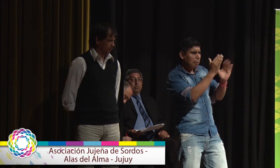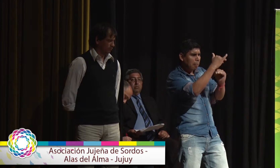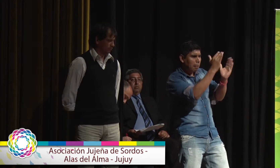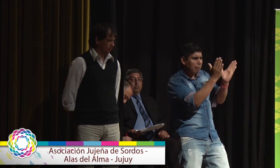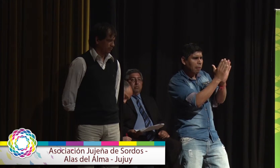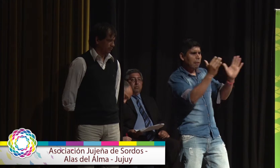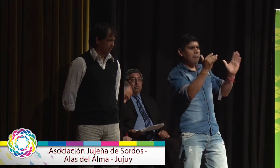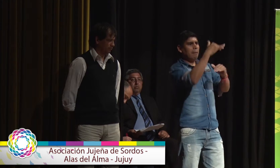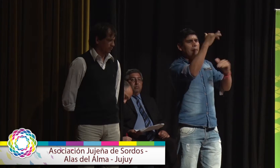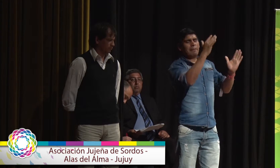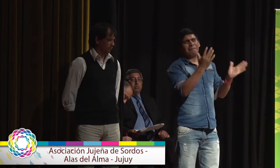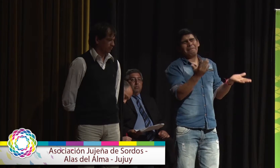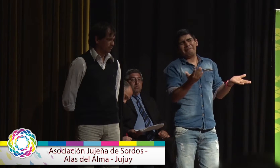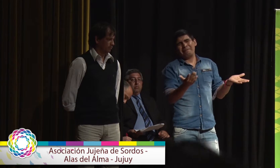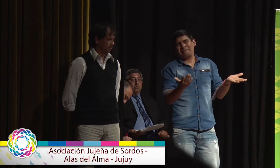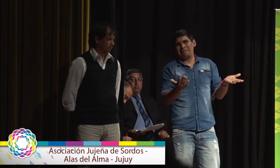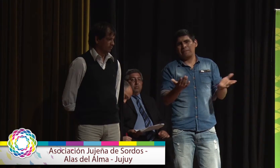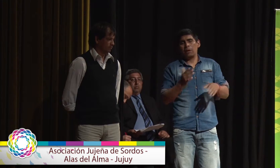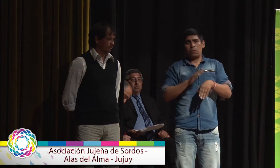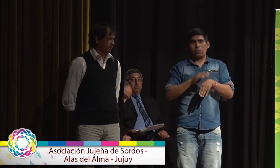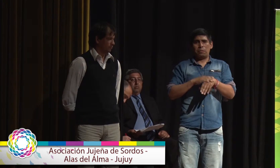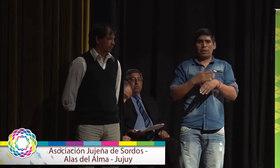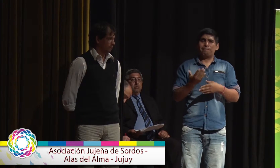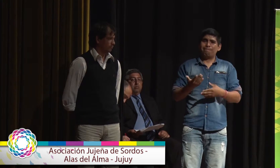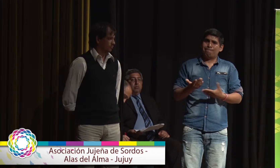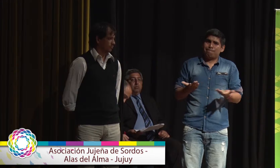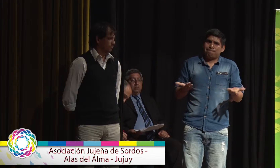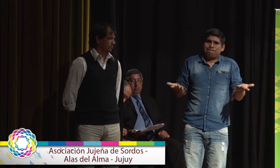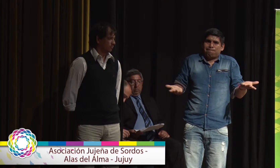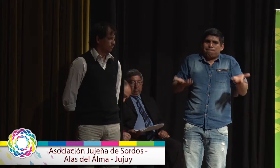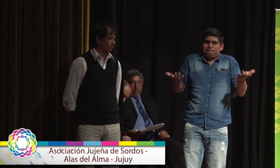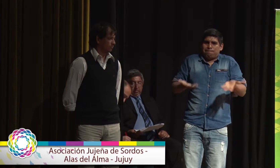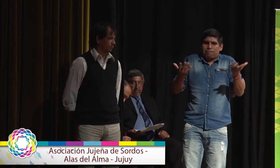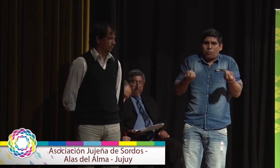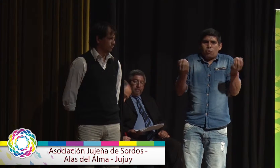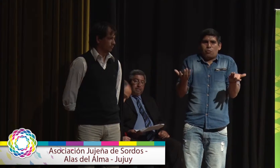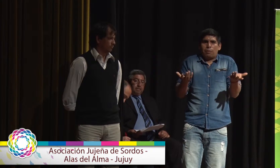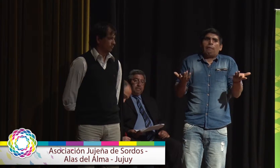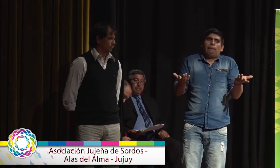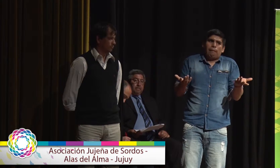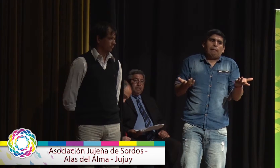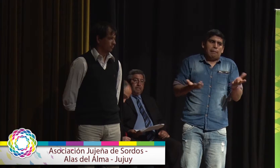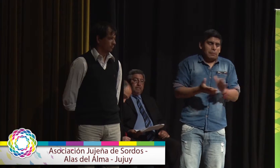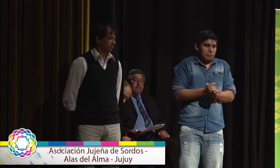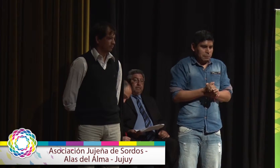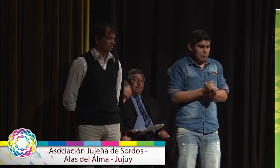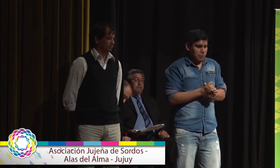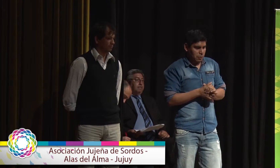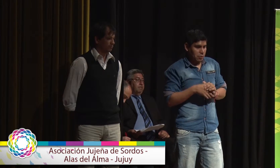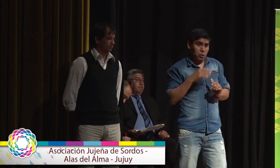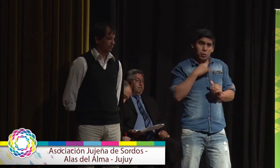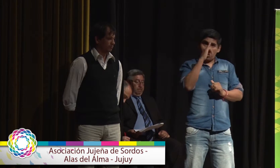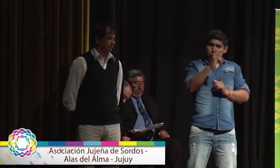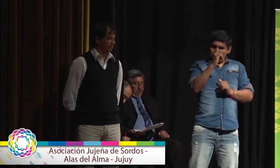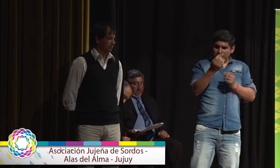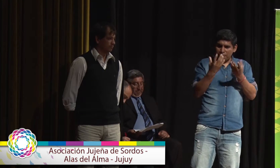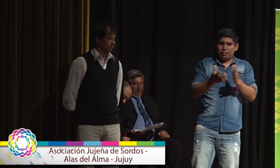sí, se respete al intérprete y se respete un lugar visualmente aceptable para que la persona sorda